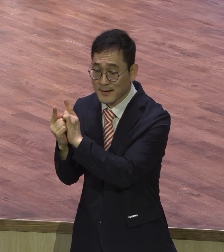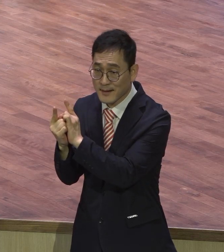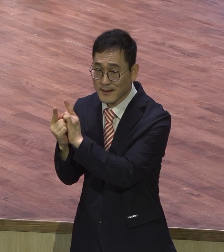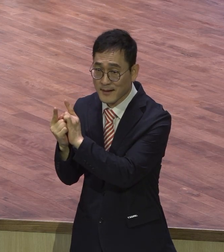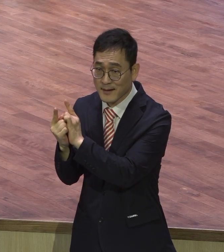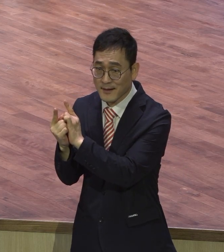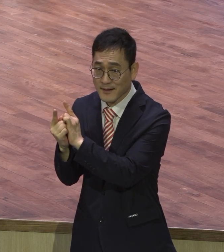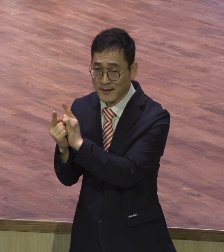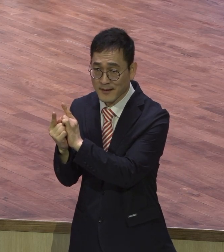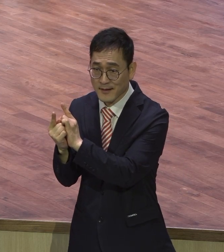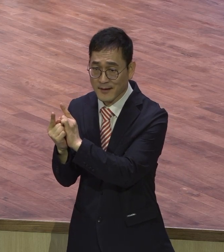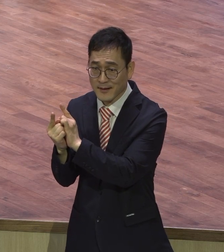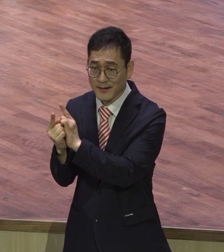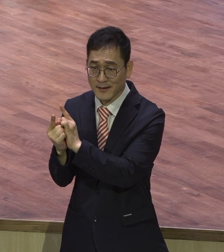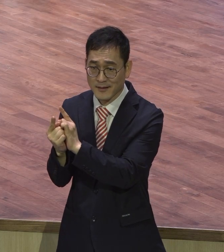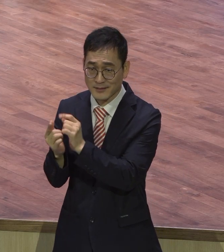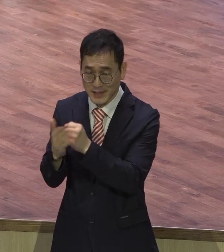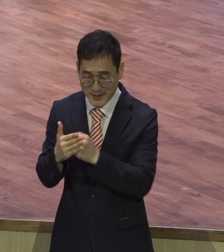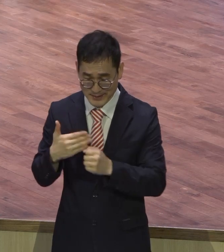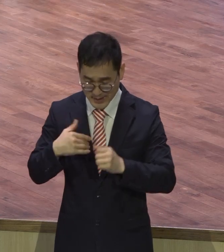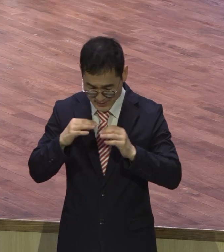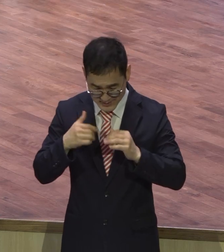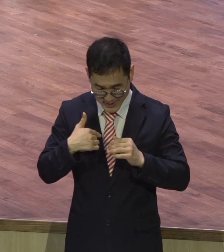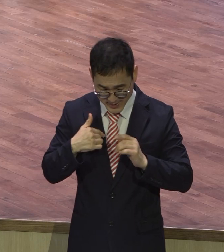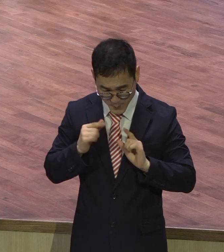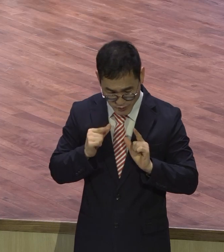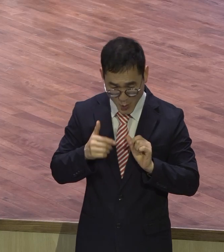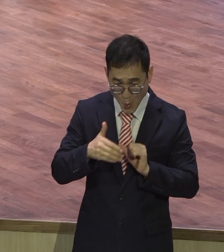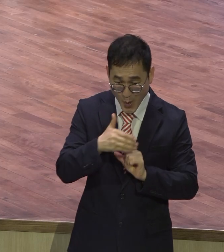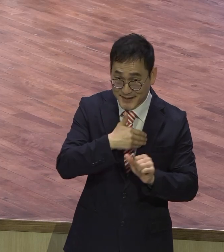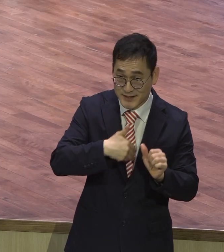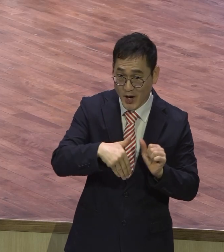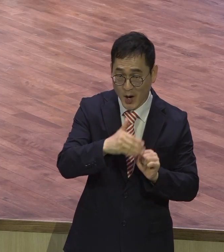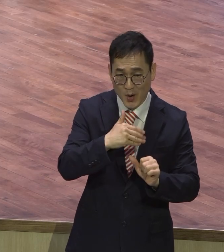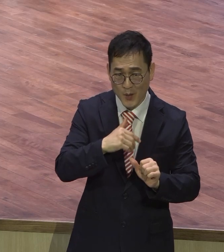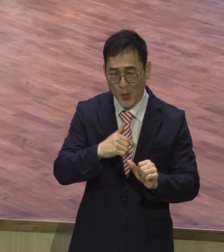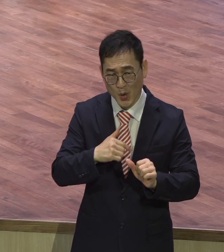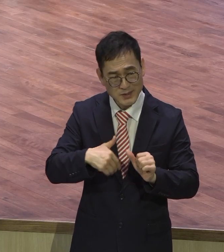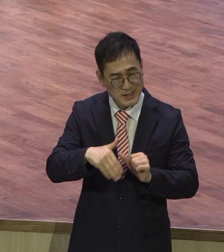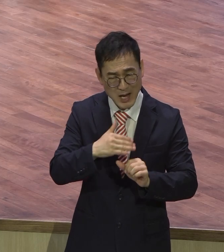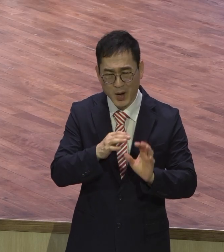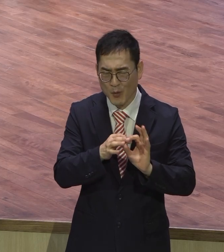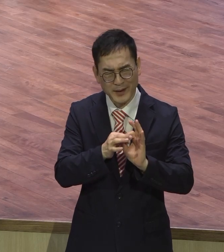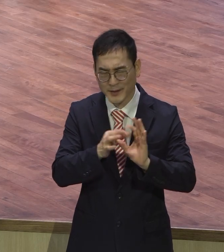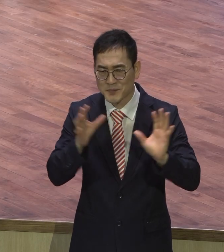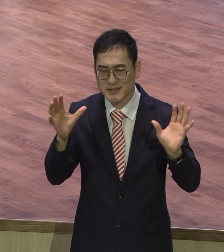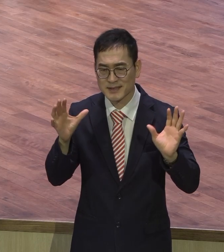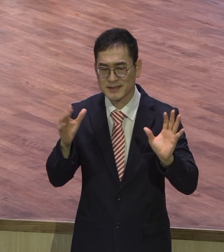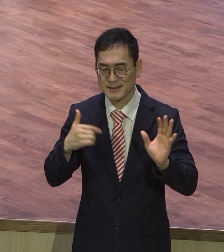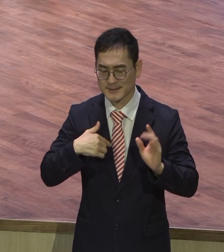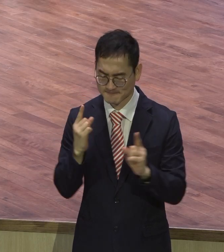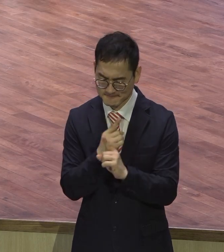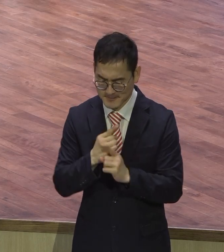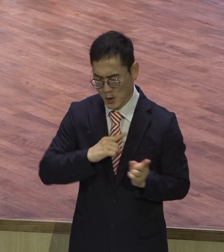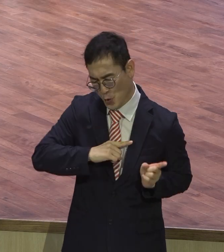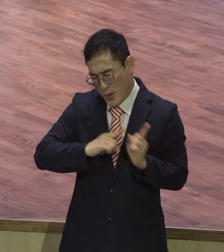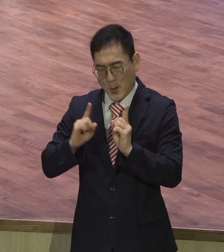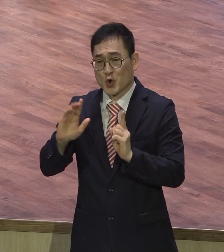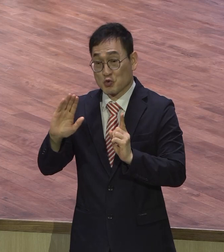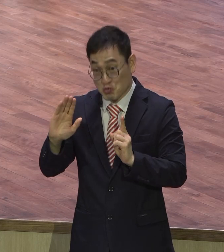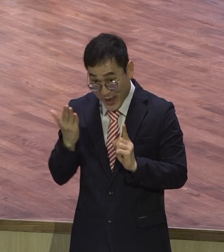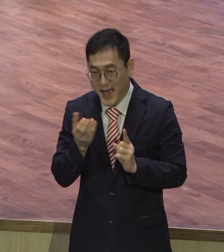자신의 모습 환경 배경 상관없이 누구든지 나처럼 치유와 회복을 체험하게 된다는